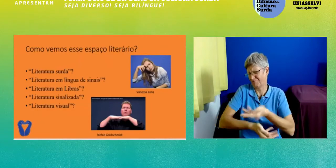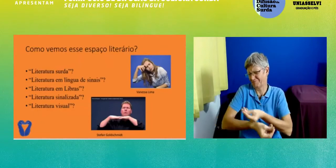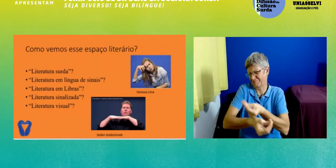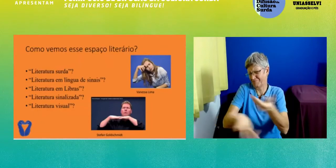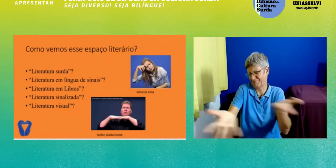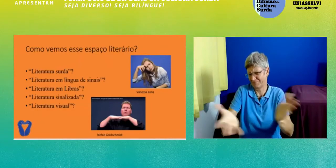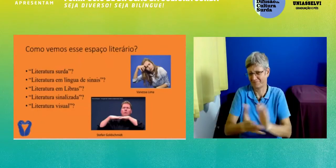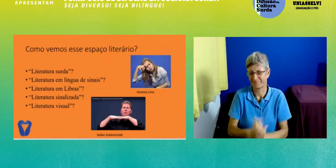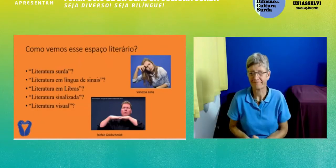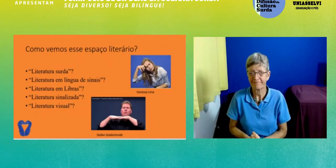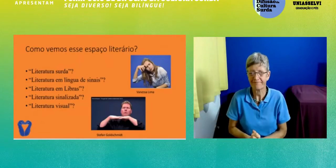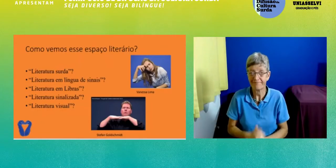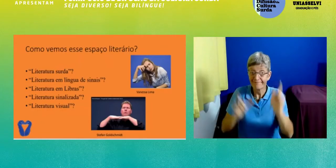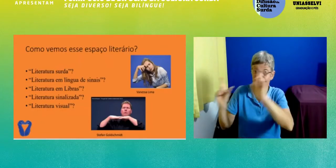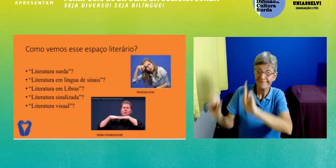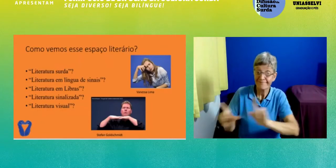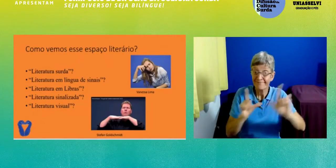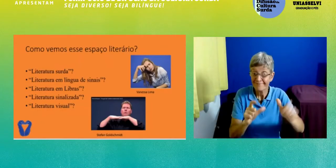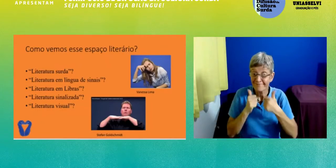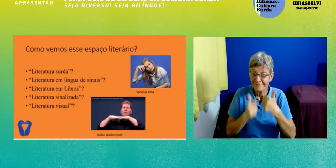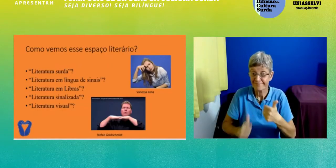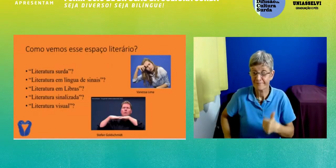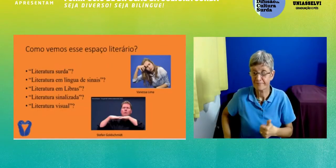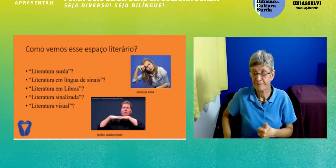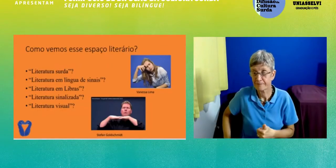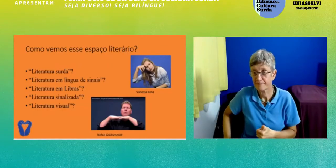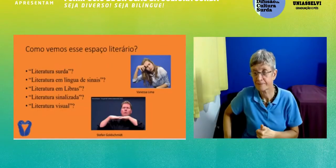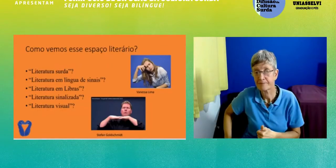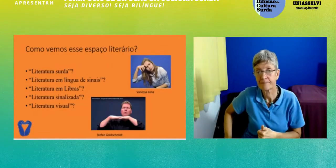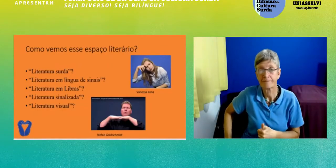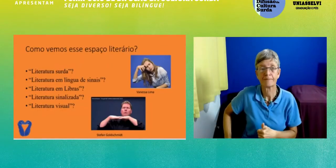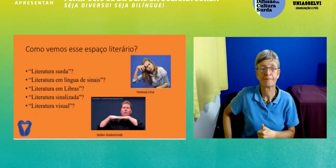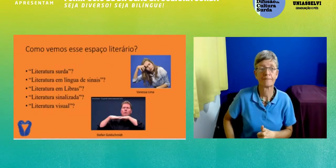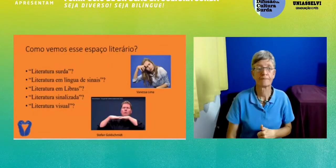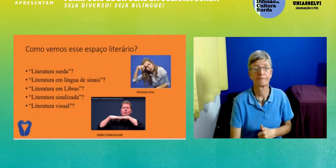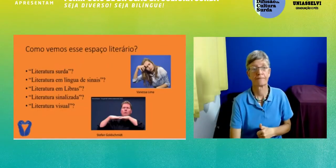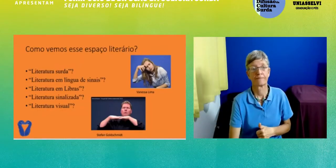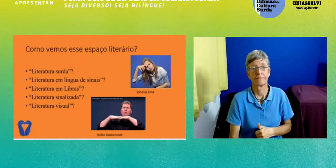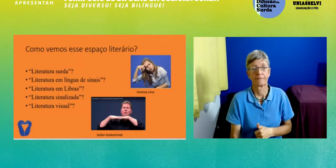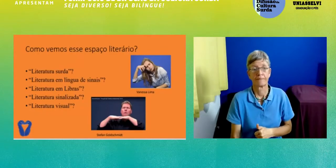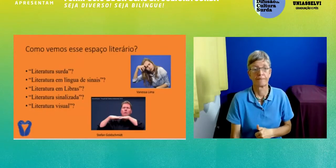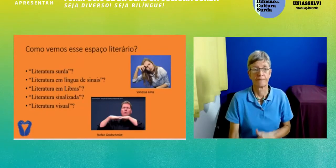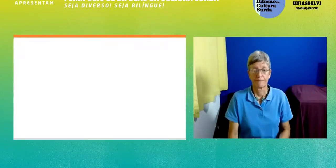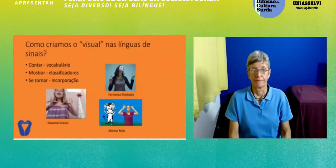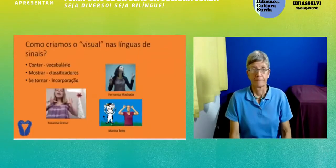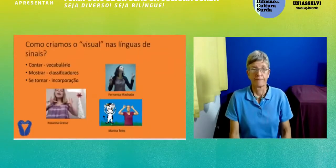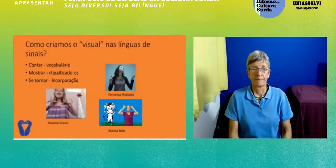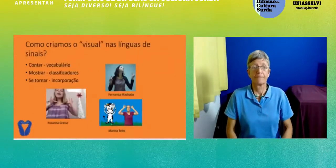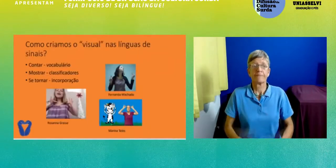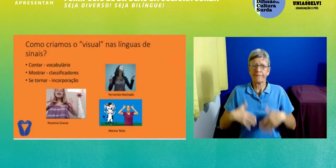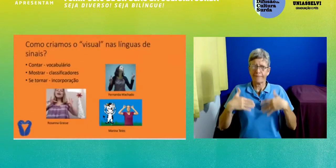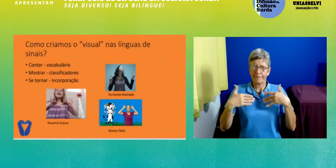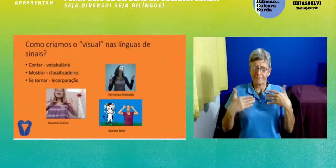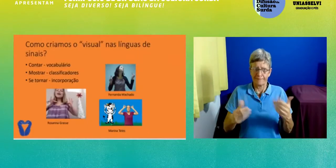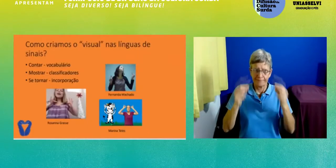Libras, ele consegue produzir esse material. Pode passar o slide.